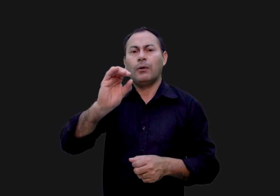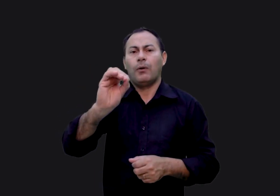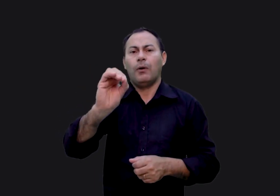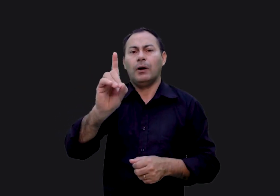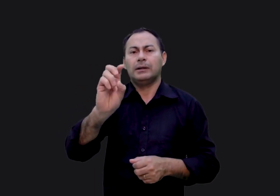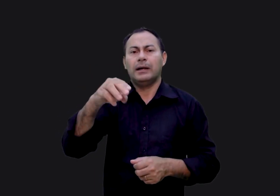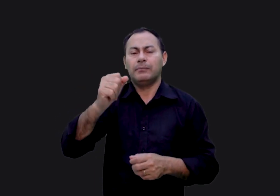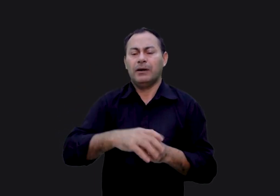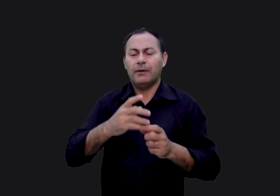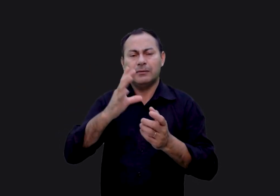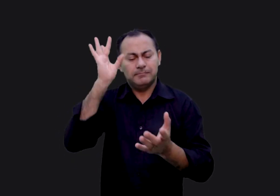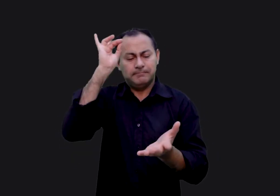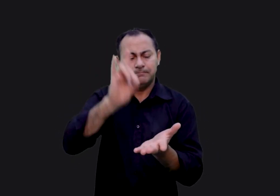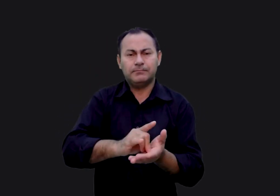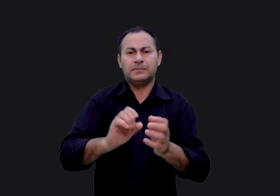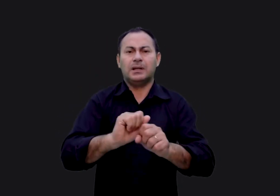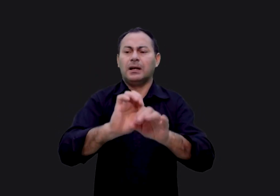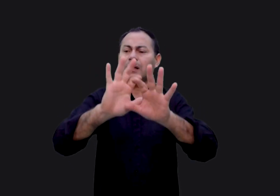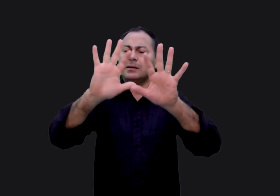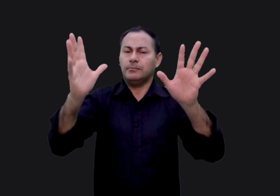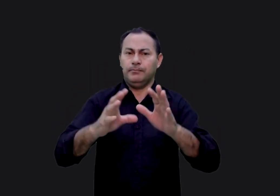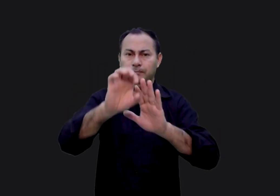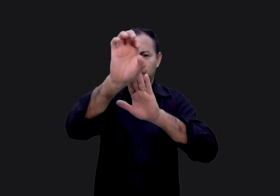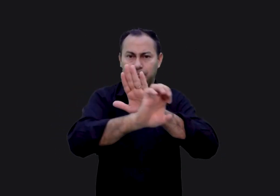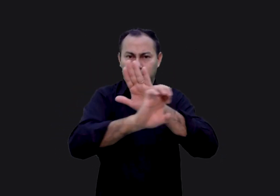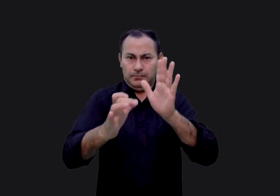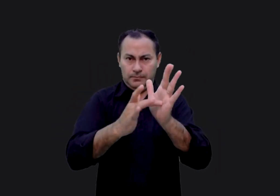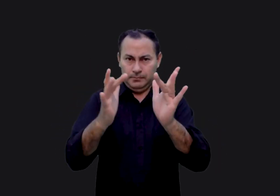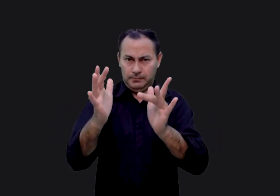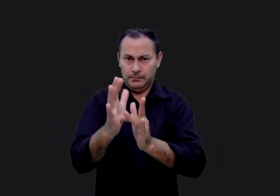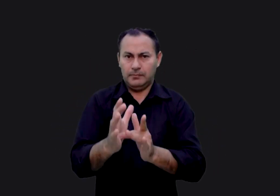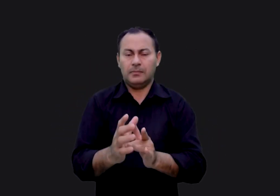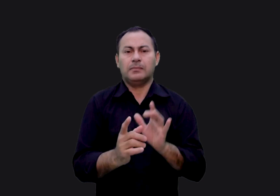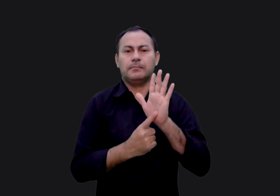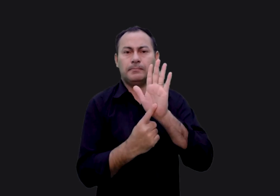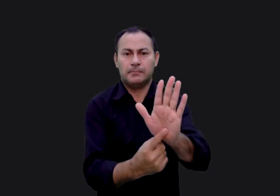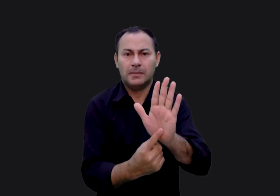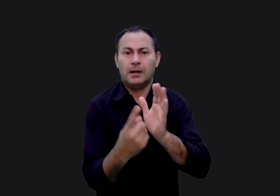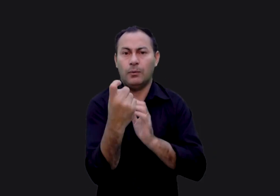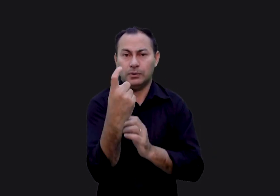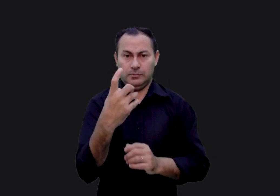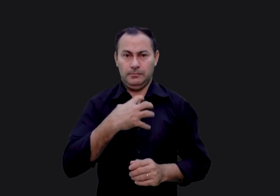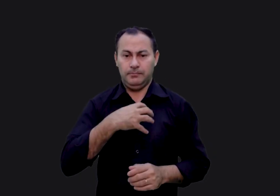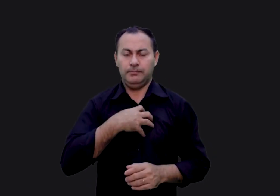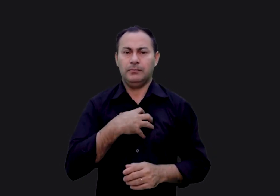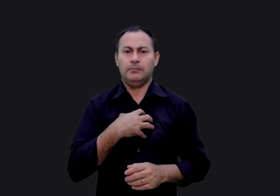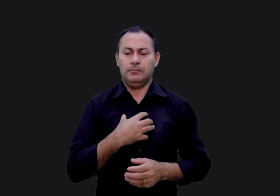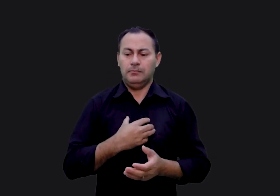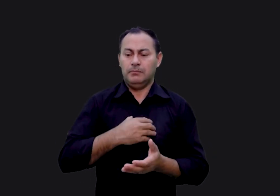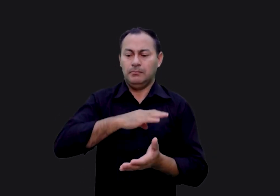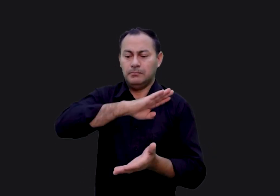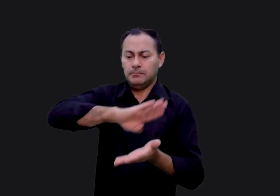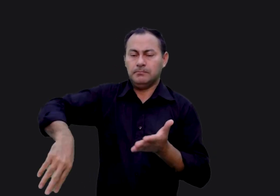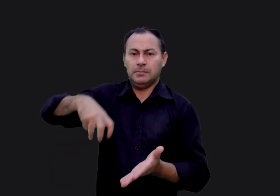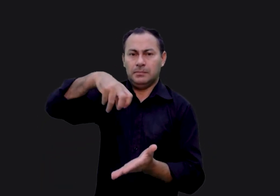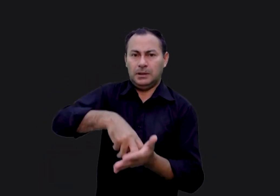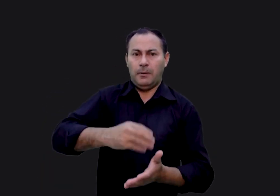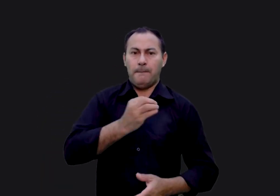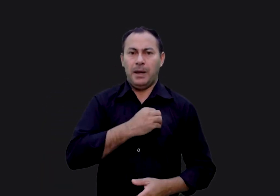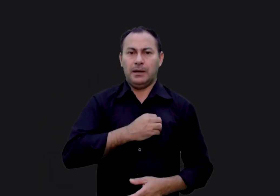mais dogmáticas declarações. O Evangelho de Jesus Cristo representa a única maneira para a remoção do castigo do pecado